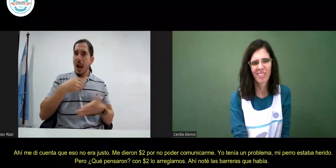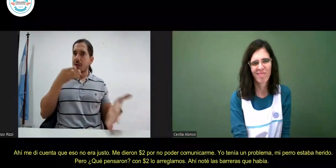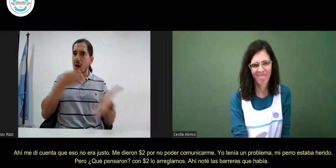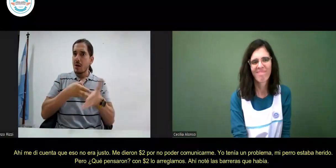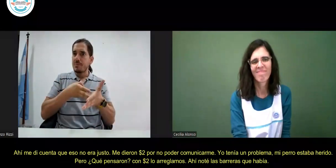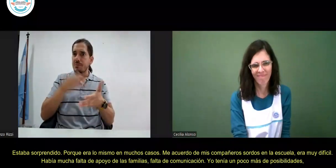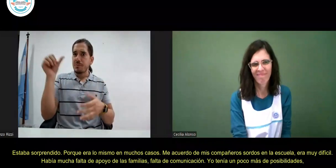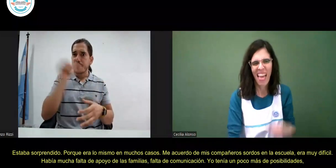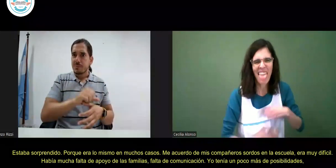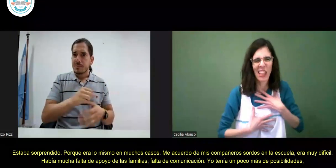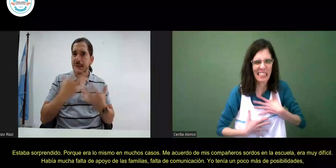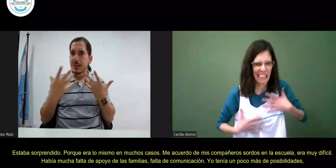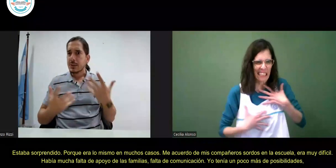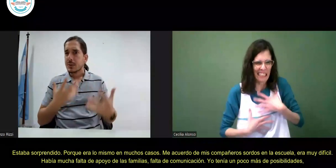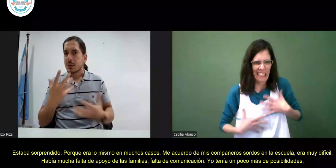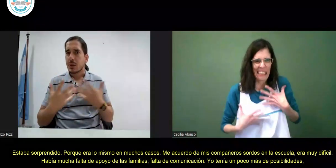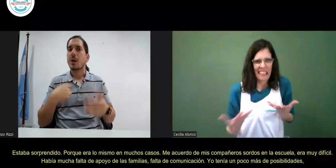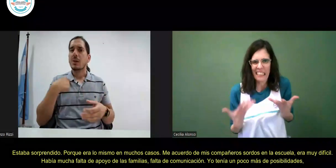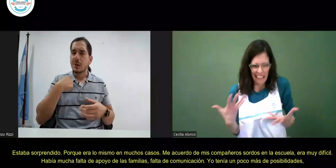las barreras que había.